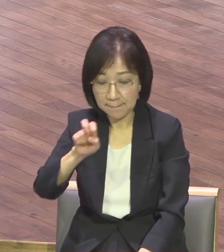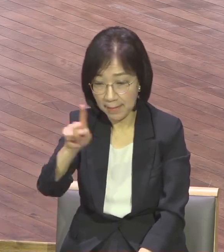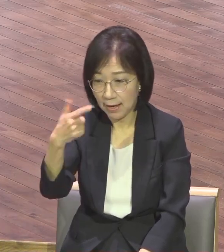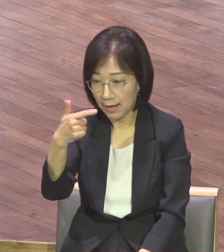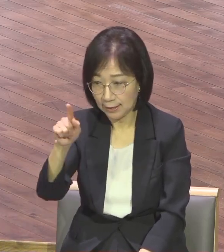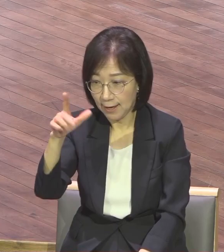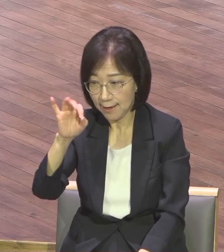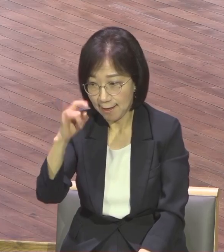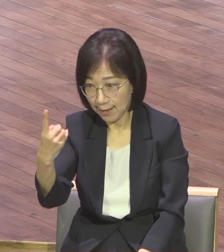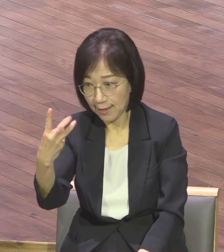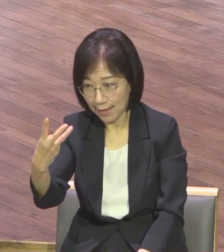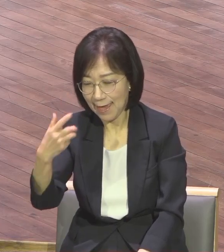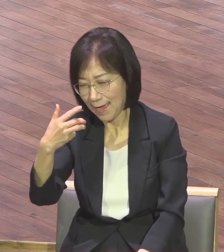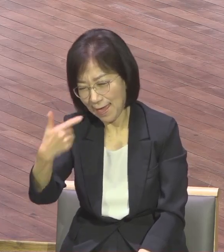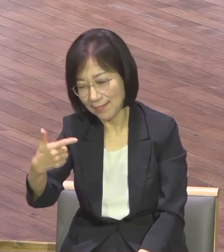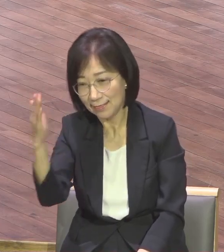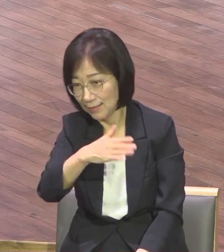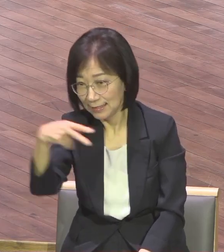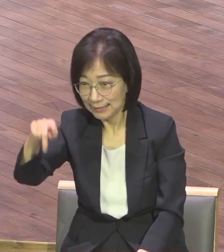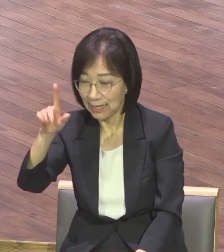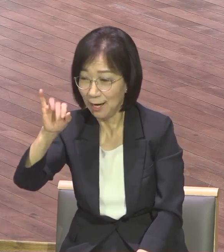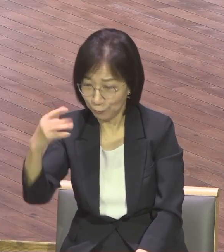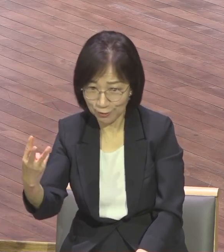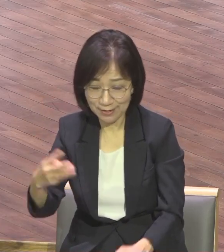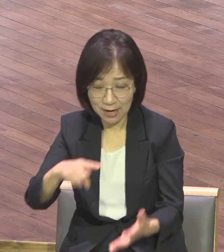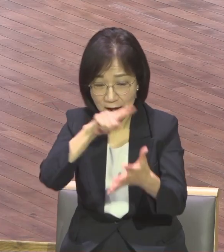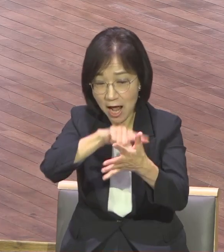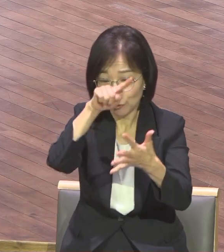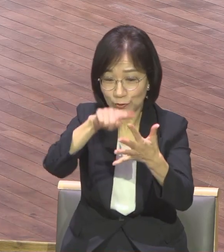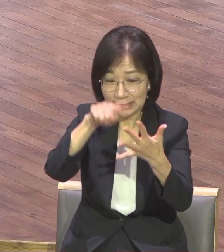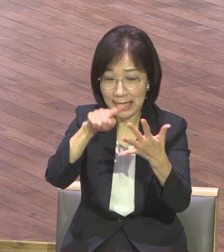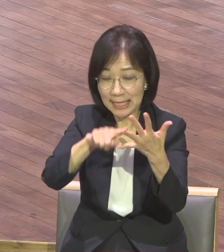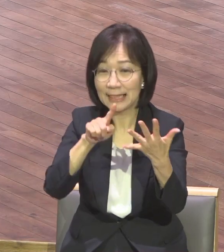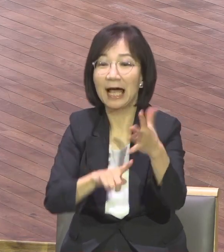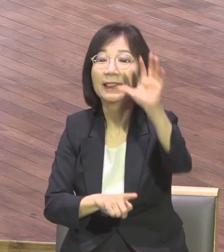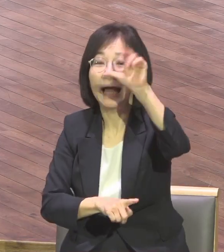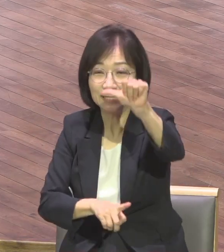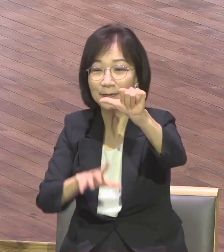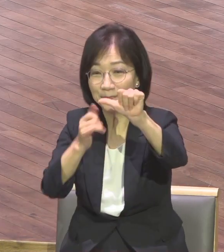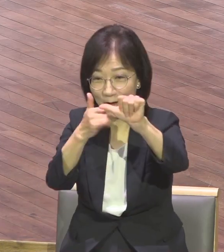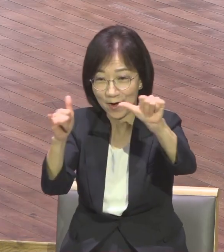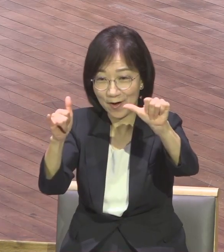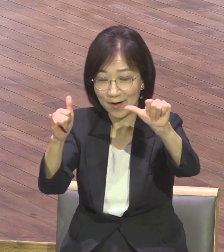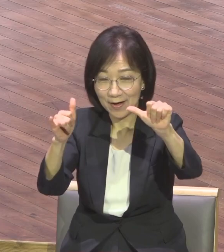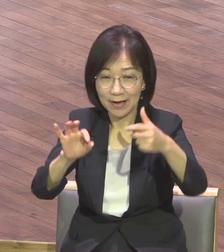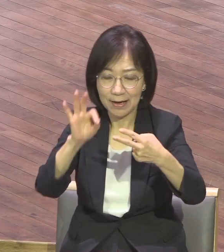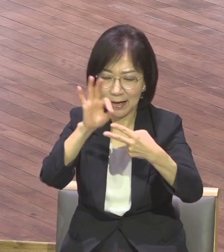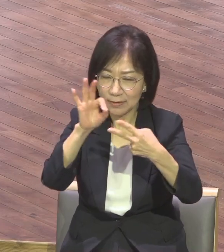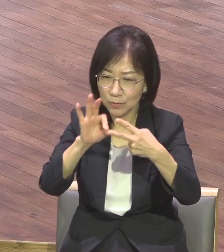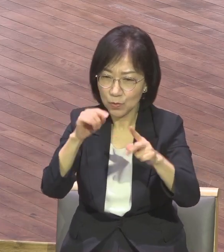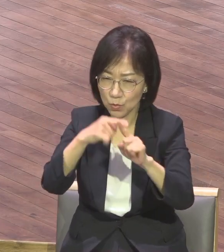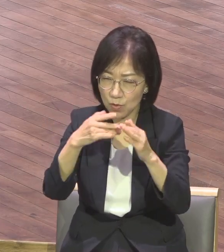사울이라. 자 본문에 나오는 5명은 안디옥 교회 내의 중요한 영적